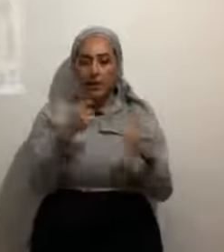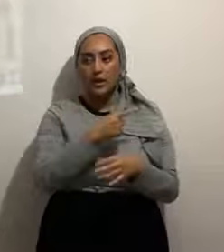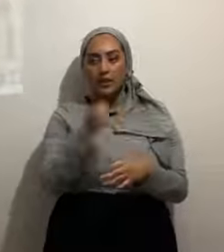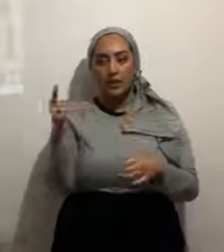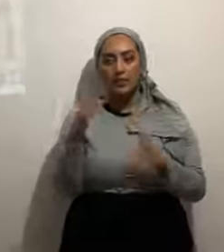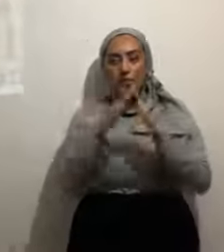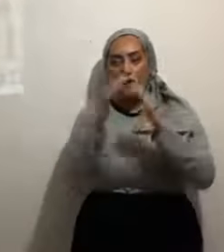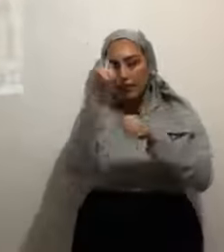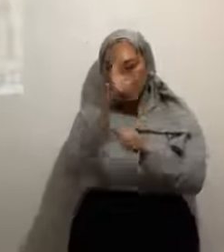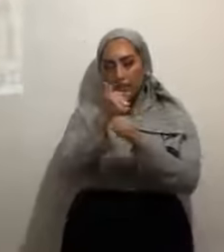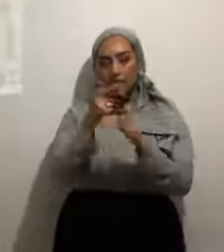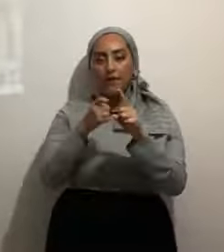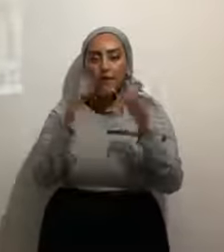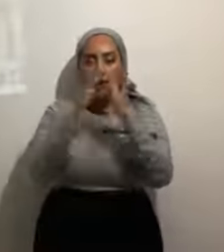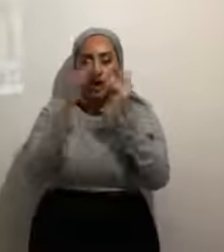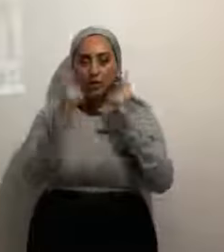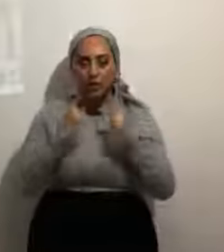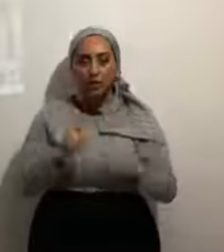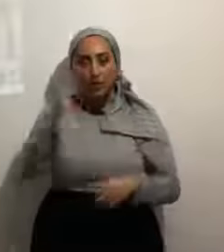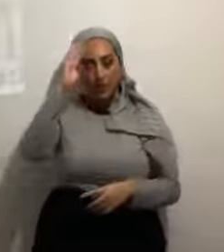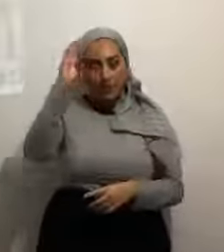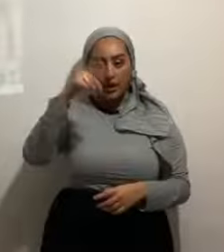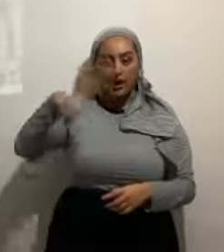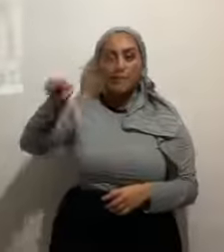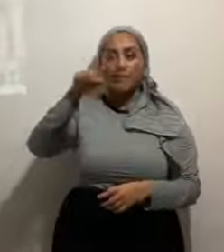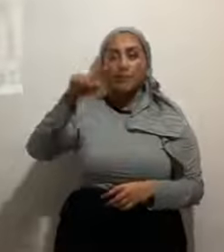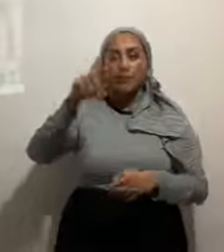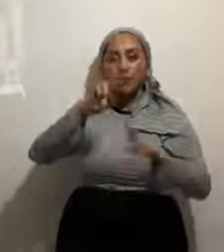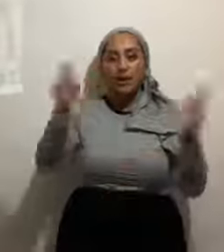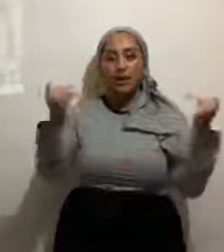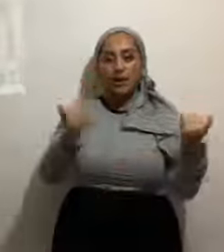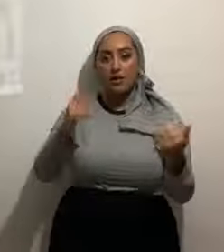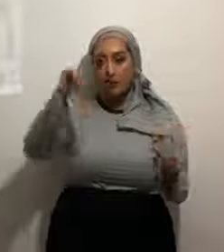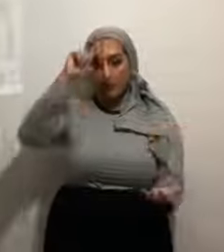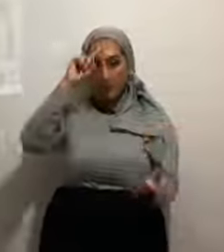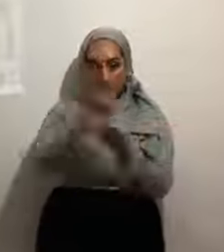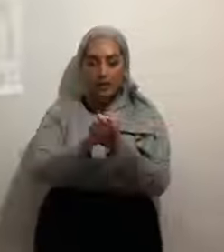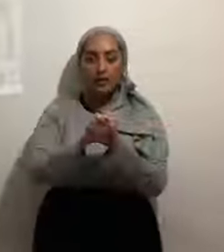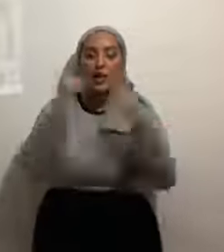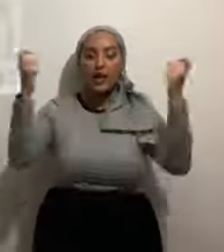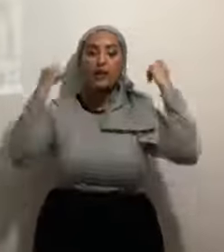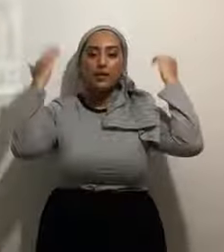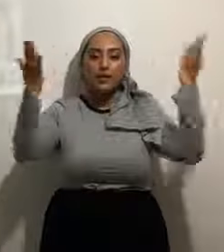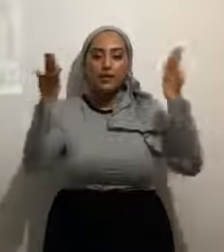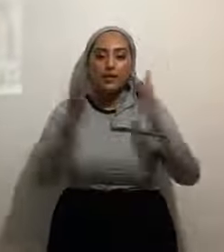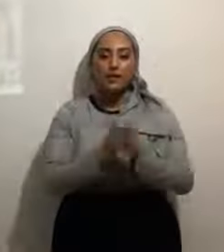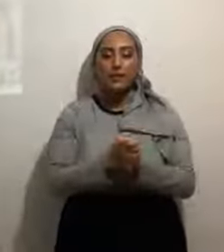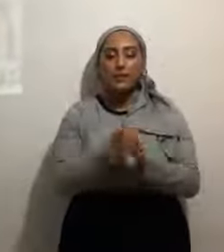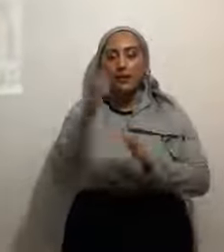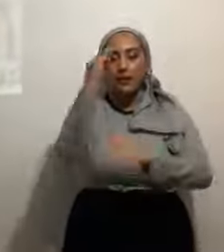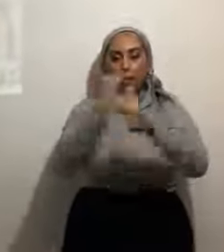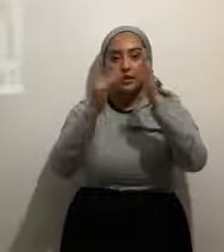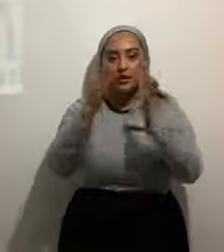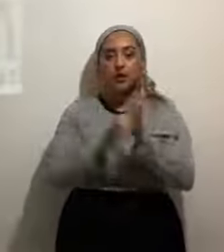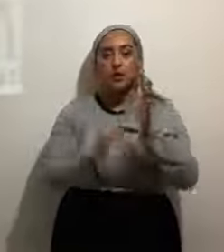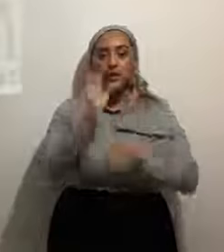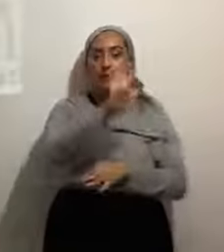casa de Judá, y saludos a todos, ya están creyendo. Aleluya, aleluya, aleluya. Isaías 53, verso 9. Y